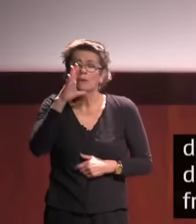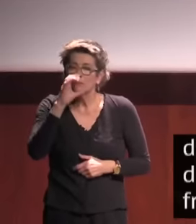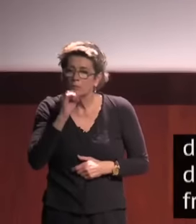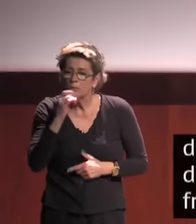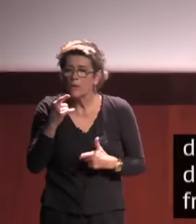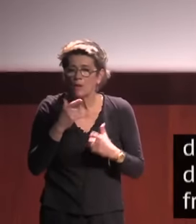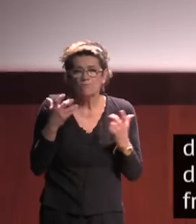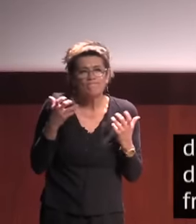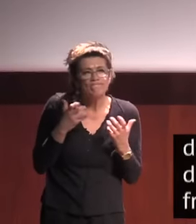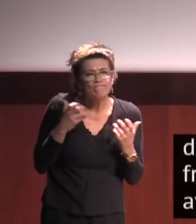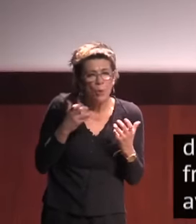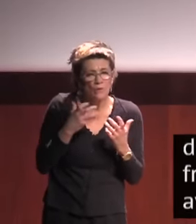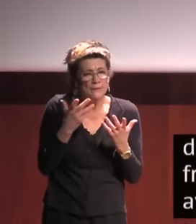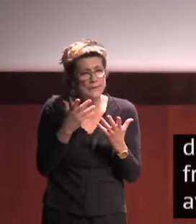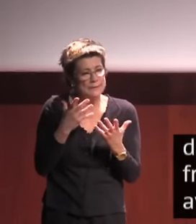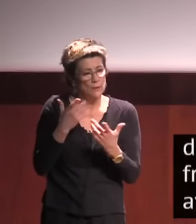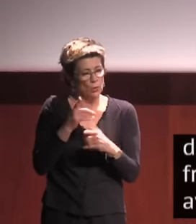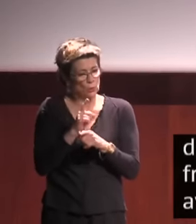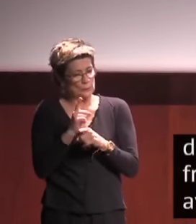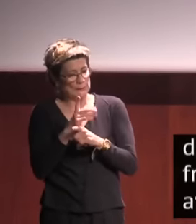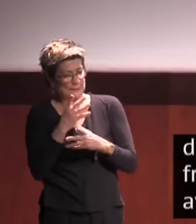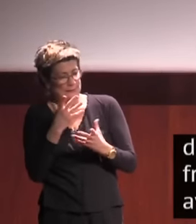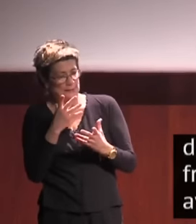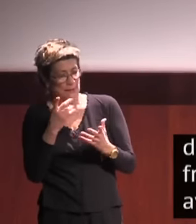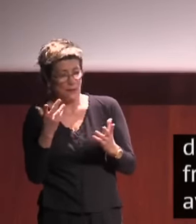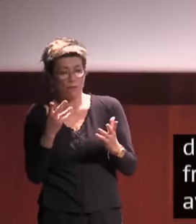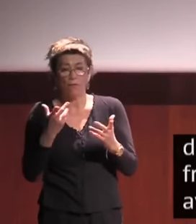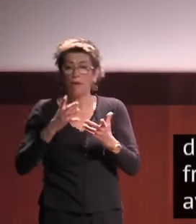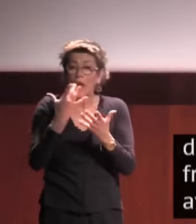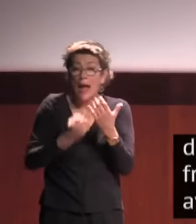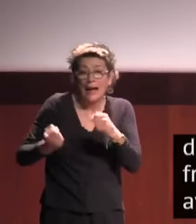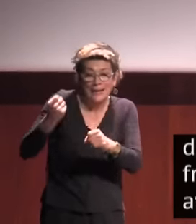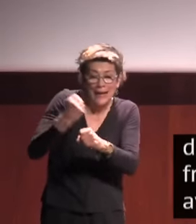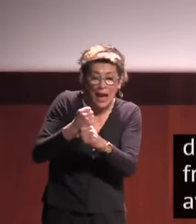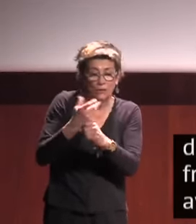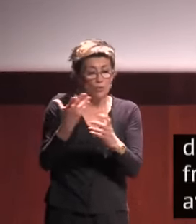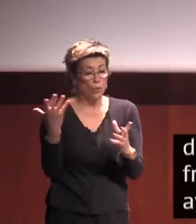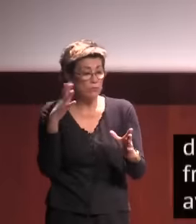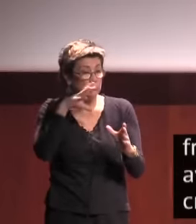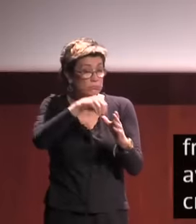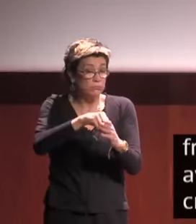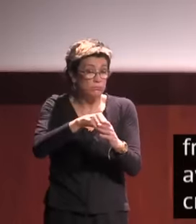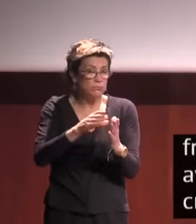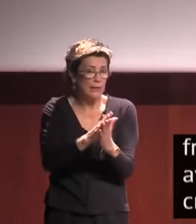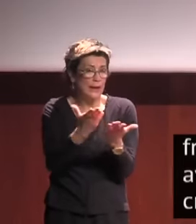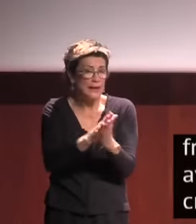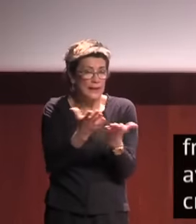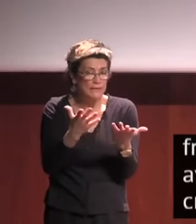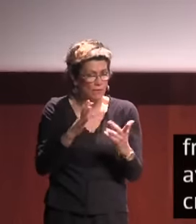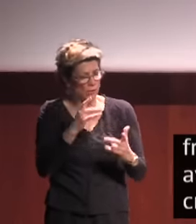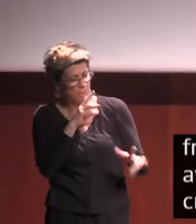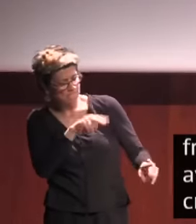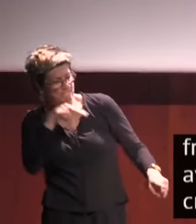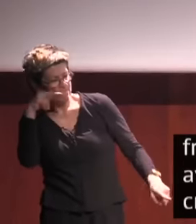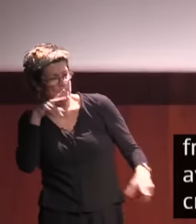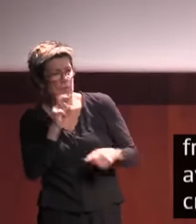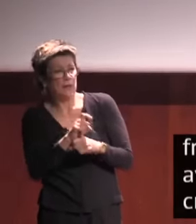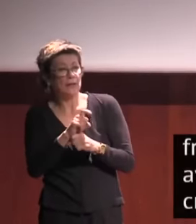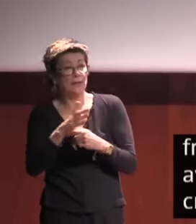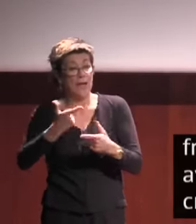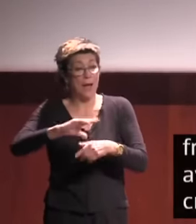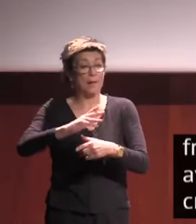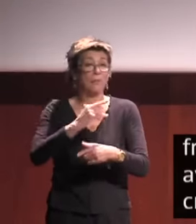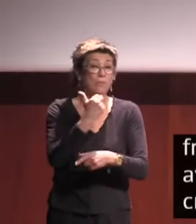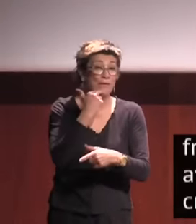souhaité porter un regard critique sur la mise en livre des créations en langue des signes française. Une performance de poésie